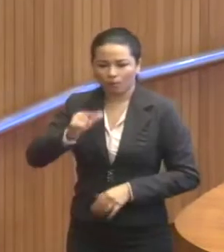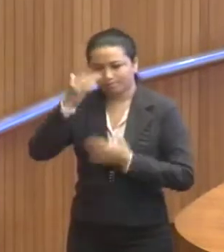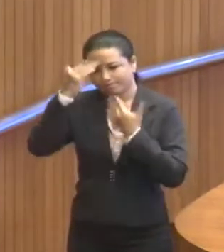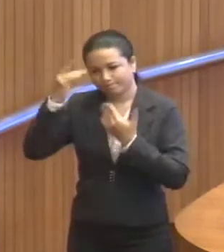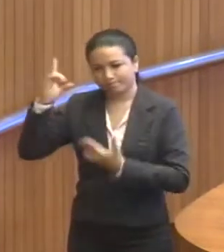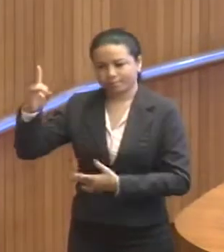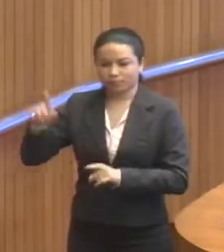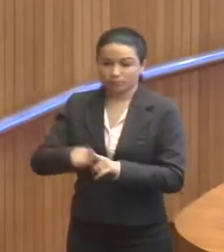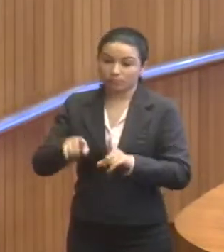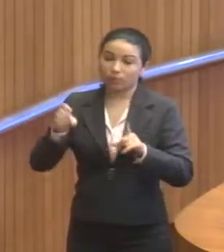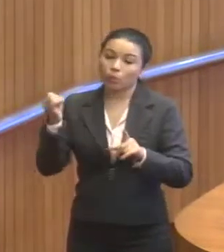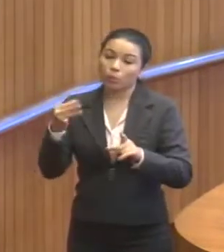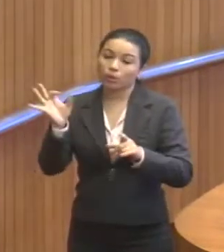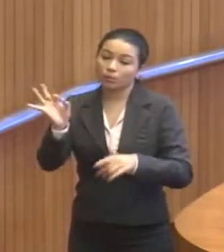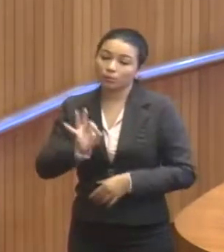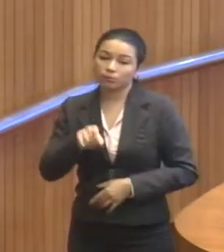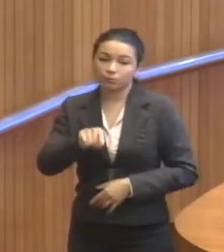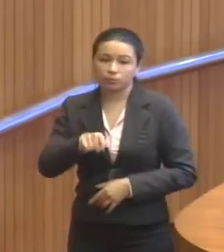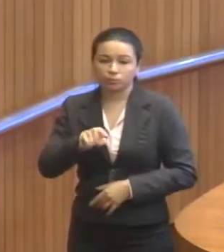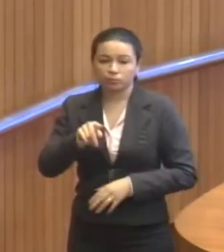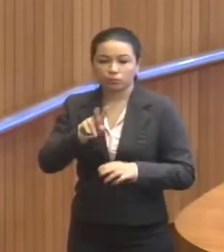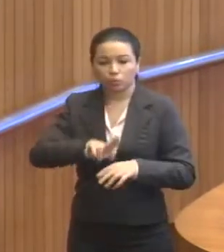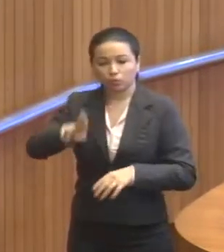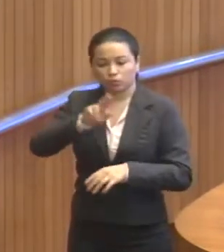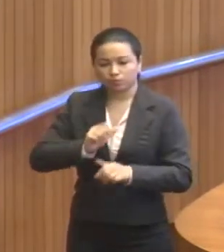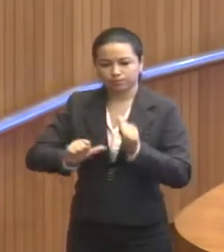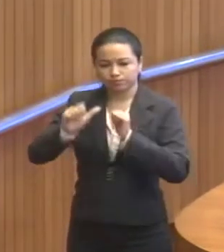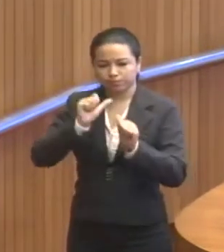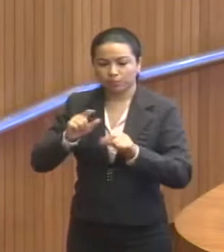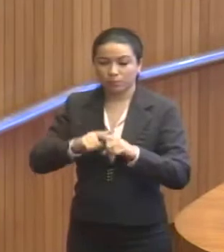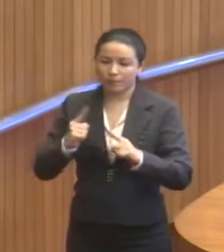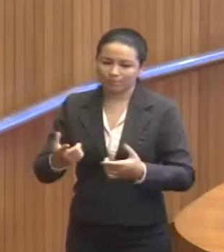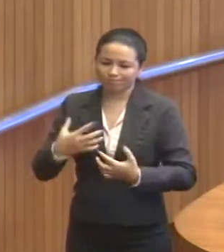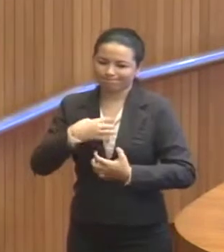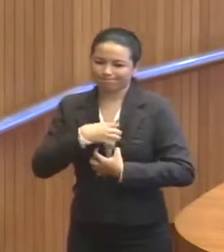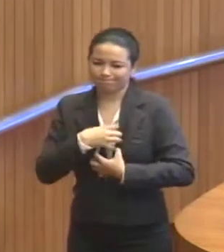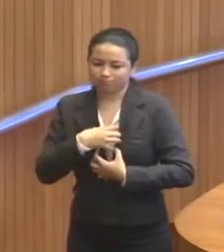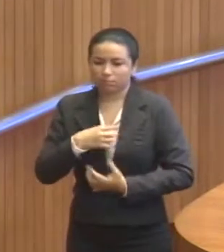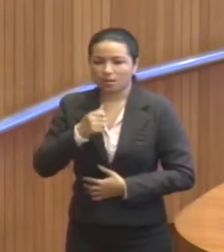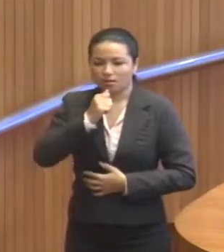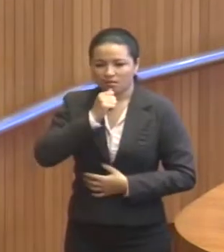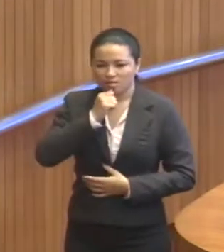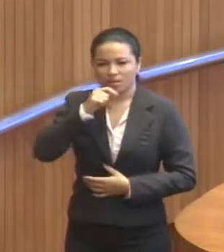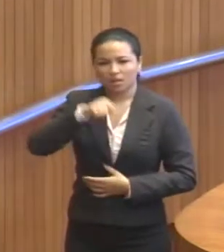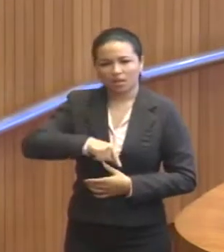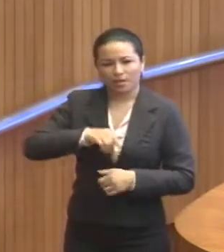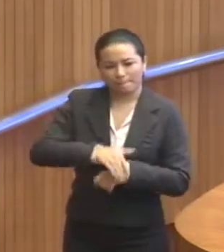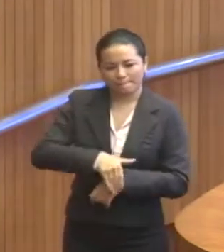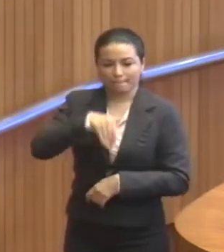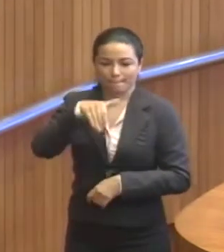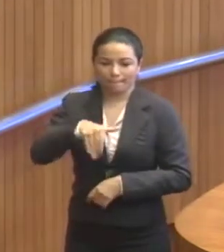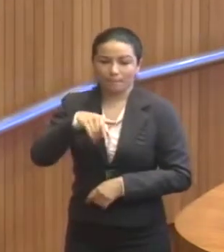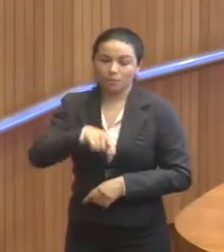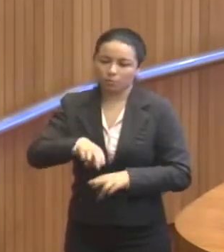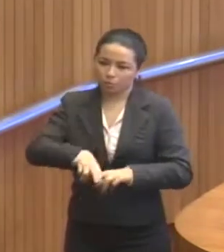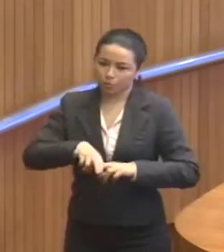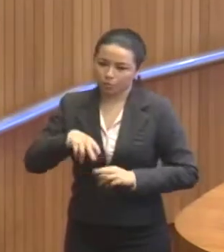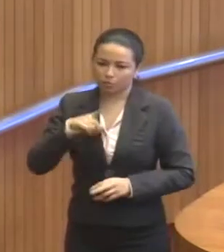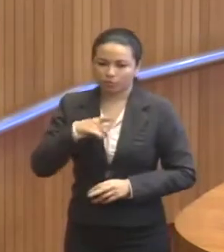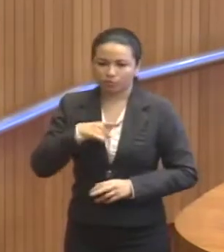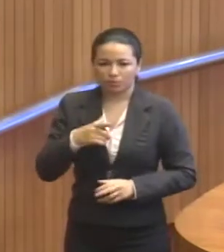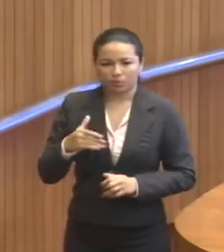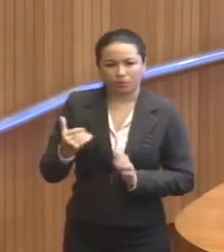graças a Deus, no percentual de bebida alcoólica, mas, infelizmente, ainda é muito alto e, portanto,